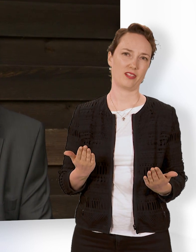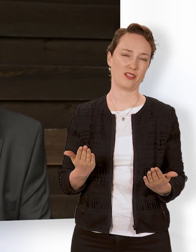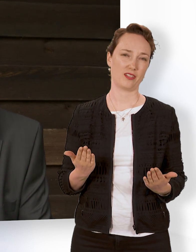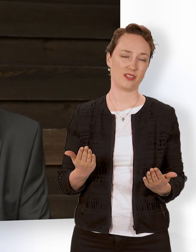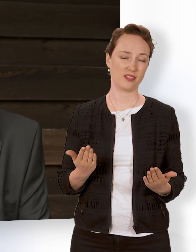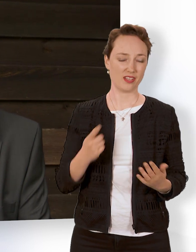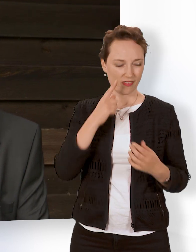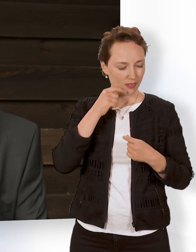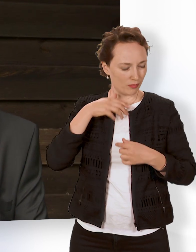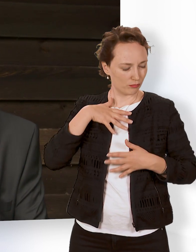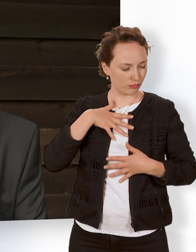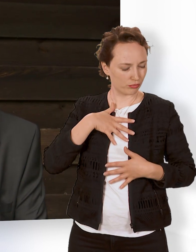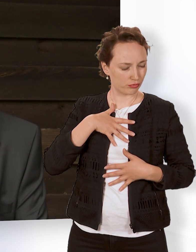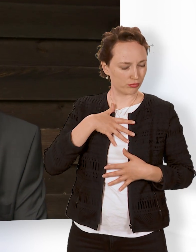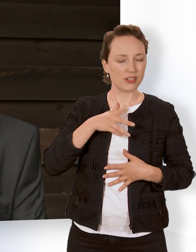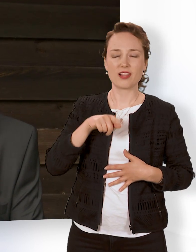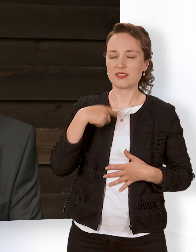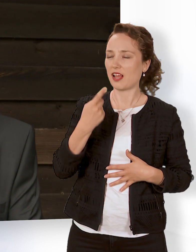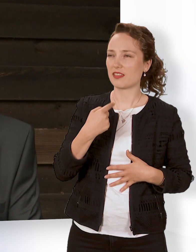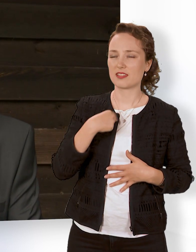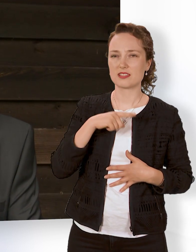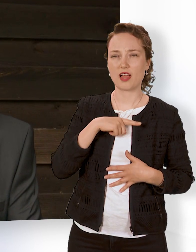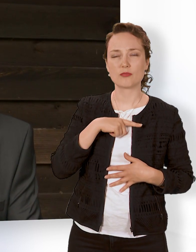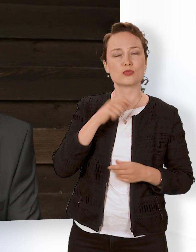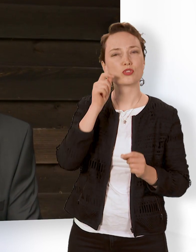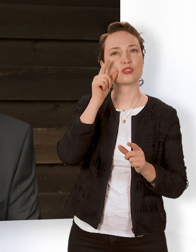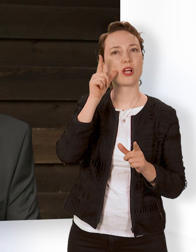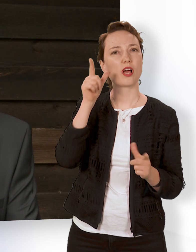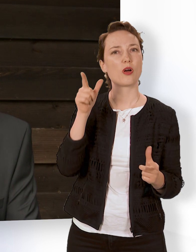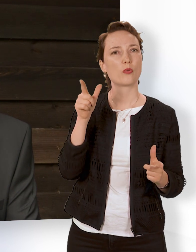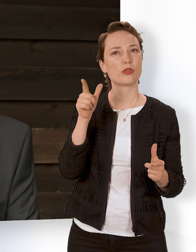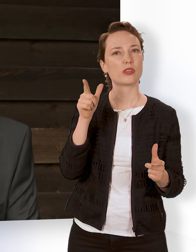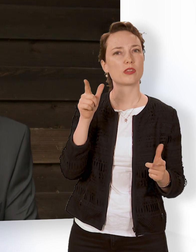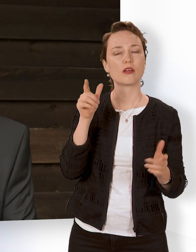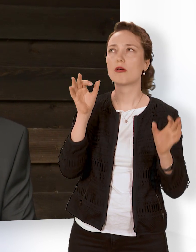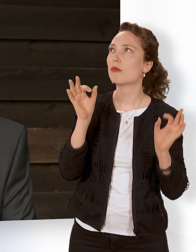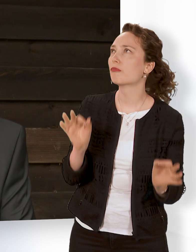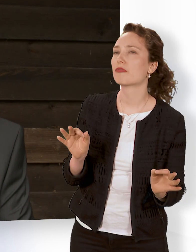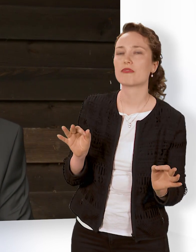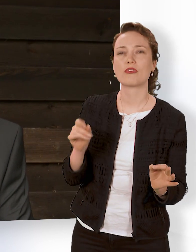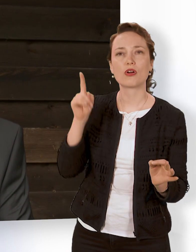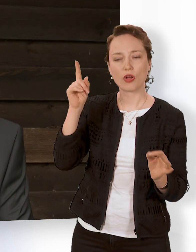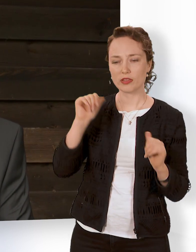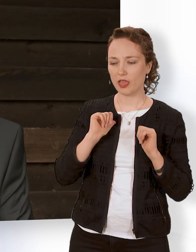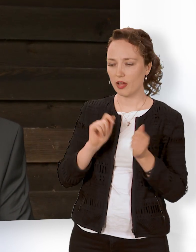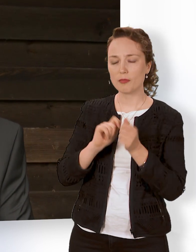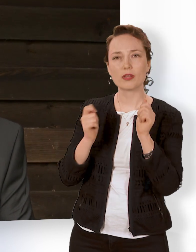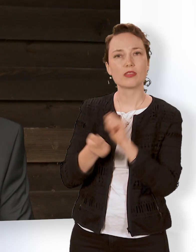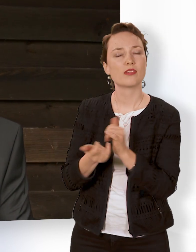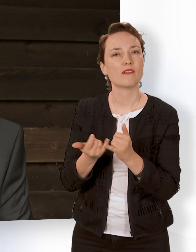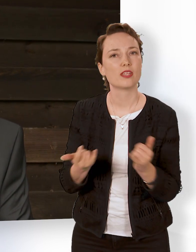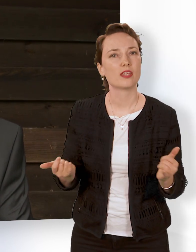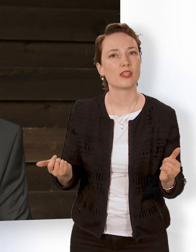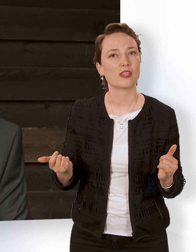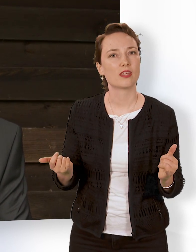dann können wir staunen und wir werden staunen, was aus heiterem Himmel Gott aus unserem Leben macht.